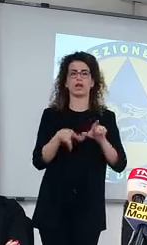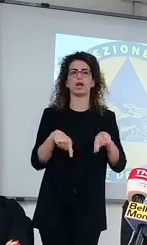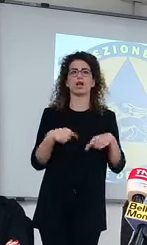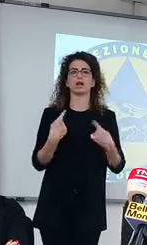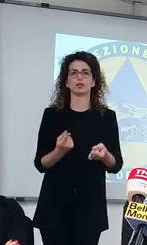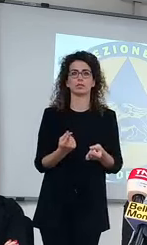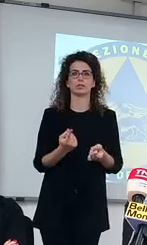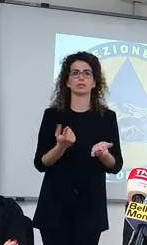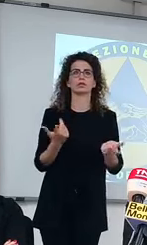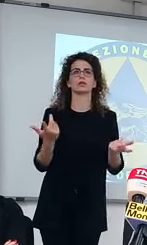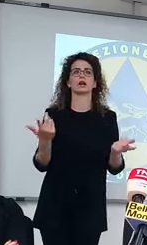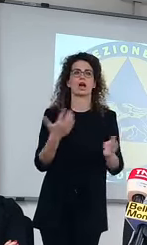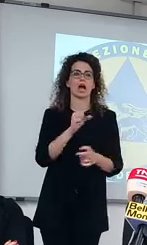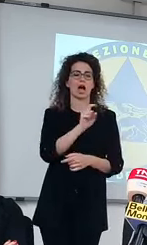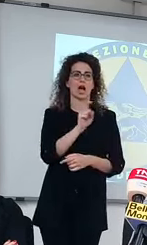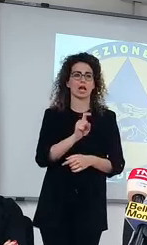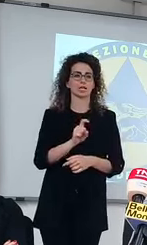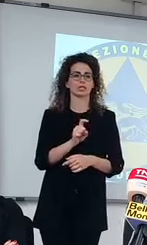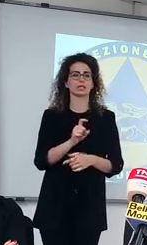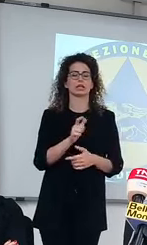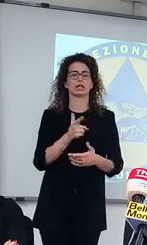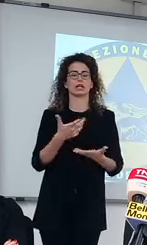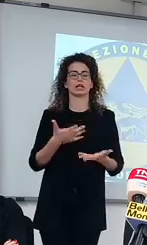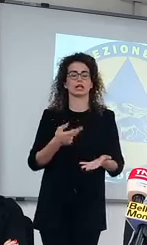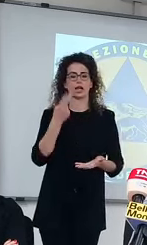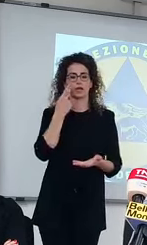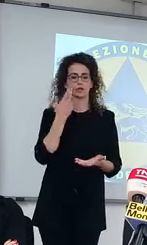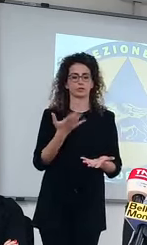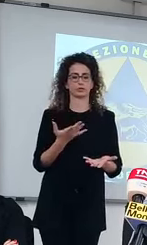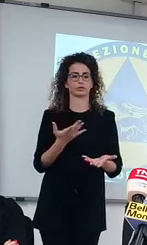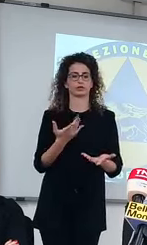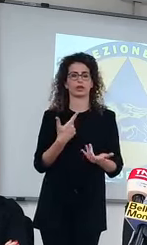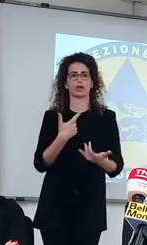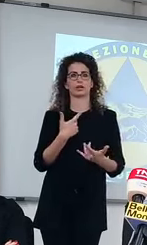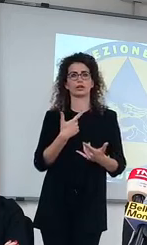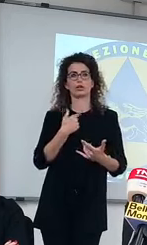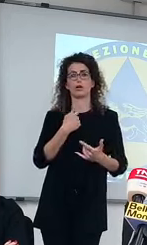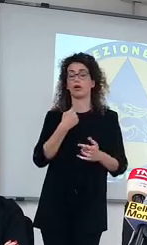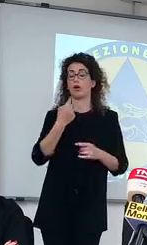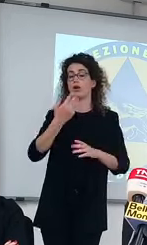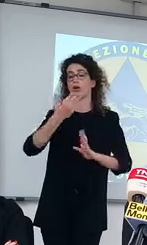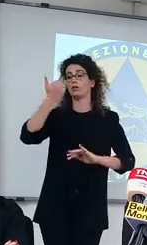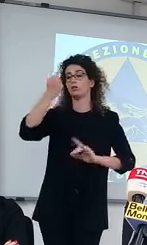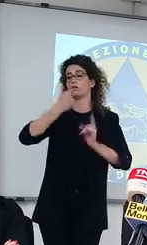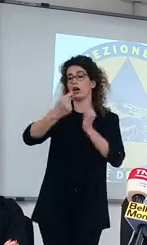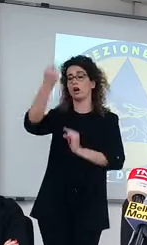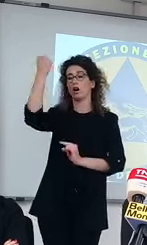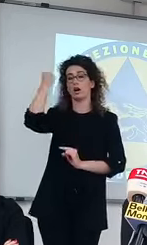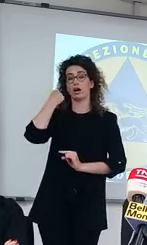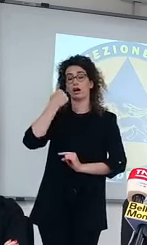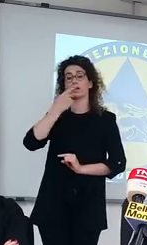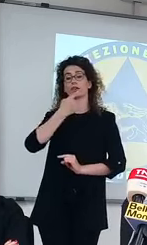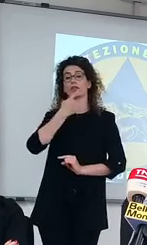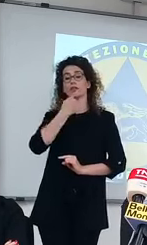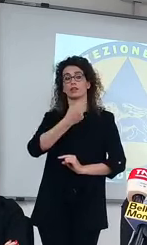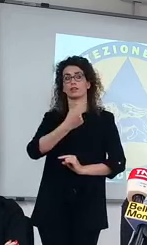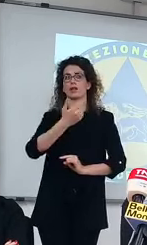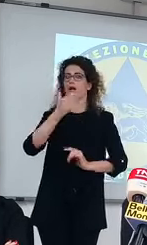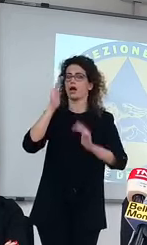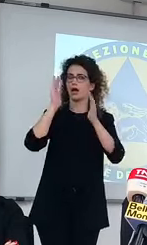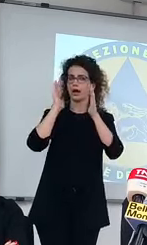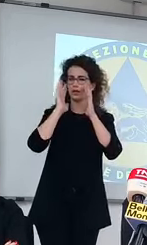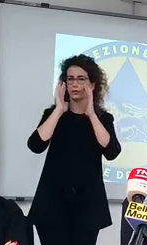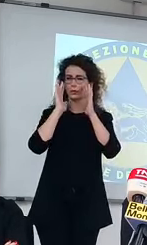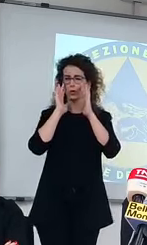se AstraZeneca, e vedo che anche qui sono stato, come si dice, premonitore quando dissi guardate che va su un binario morto, ho detto anche il giorno della visita di